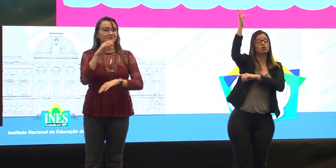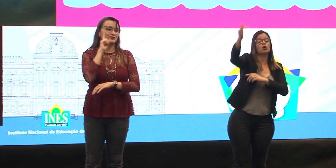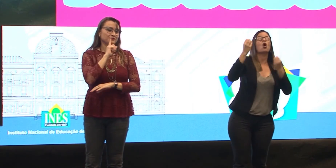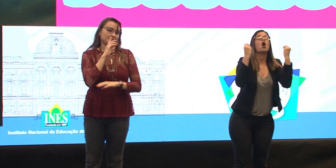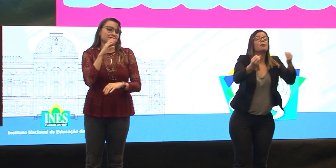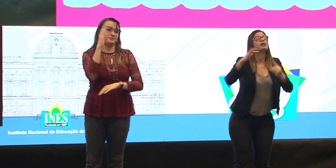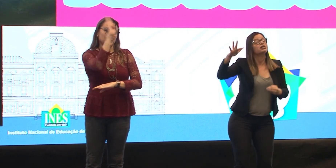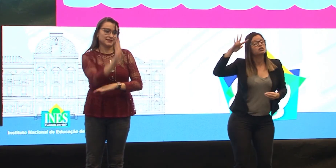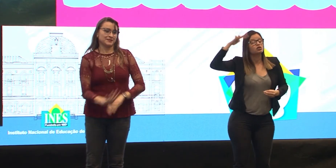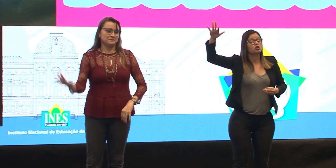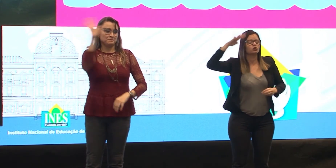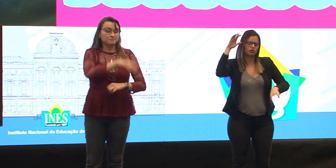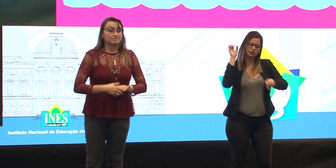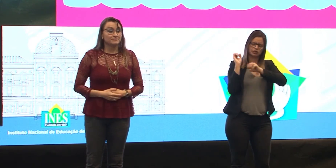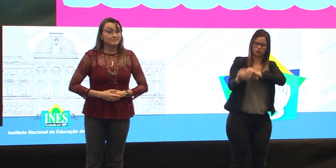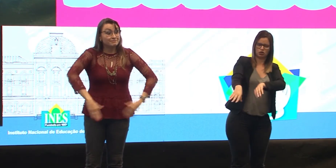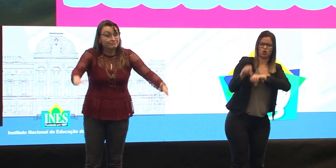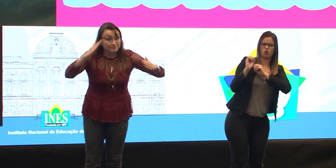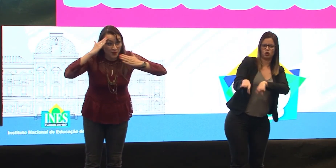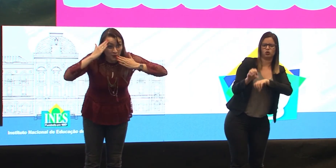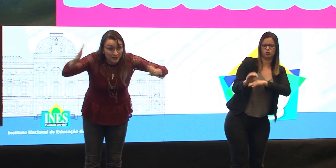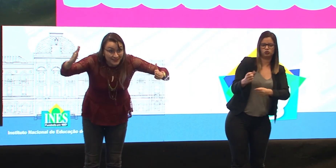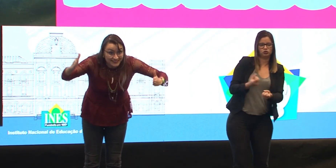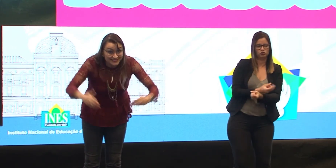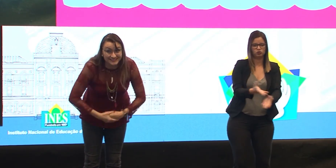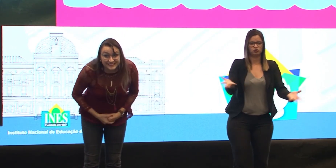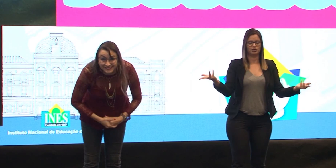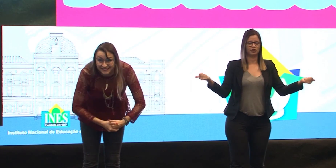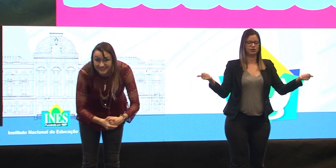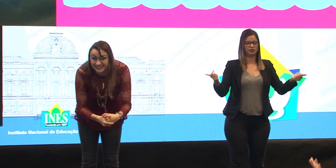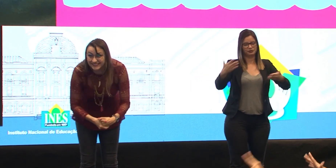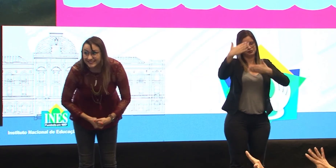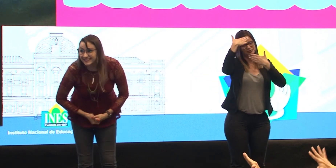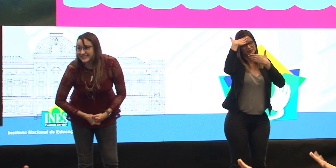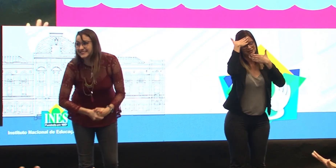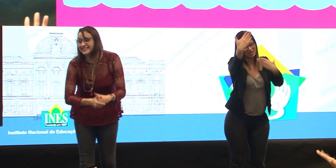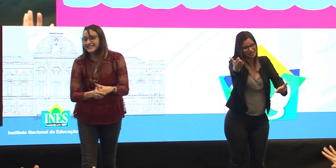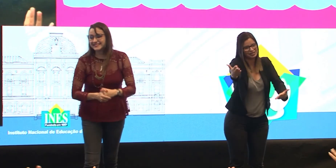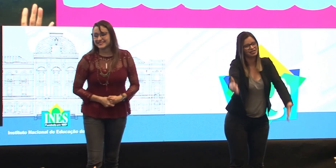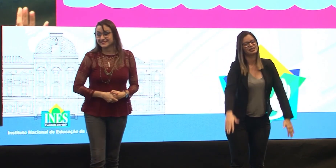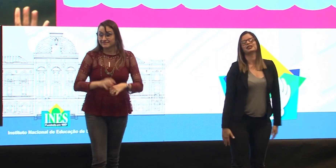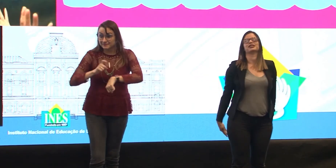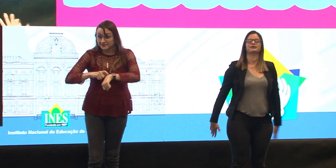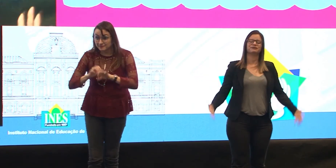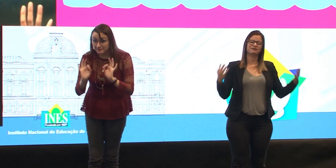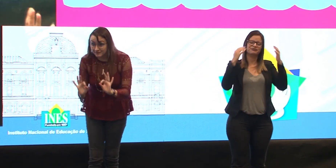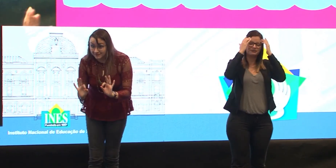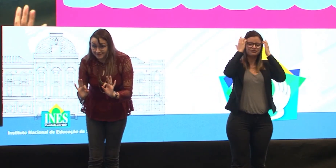trabalhar em prol de uma educação de surdos de qualidade aqui no Brasil. Muito, muito, muito obrigada.